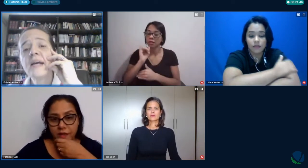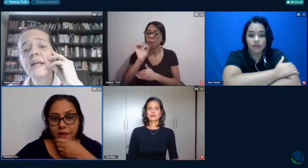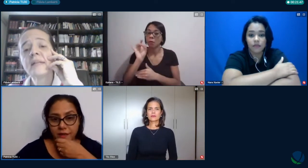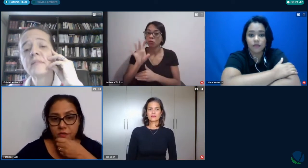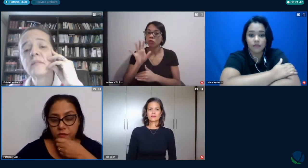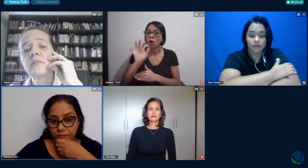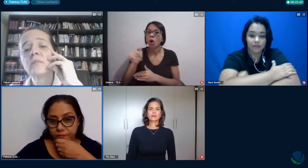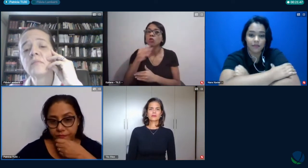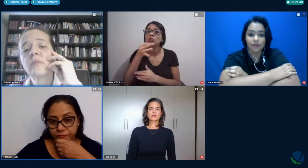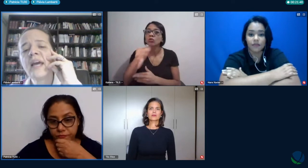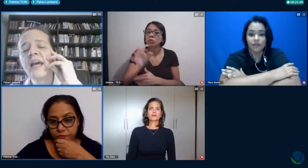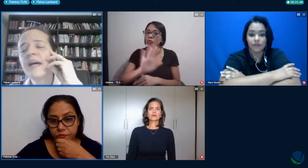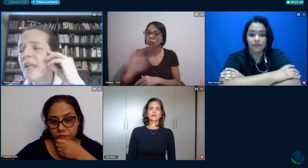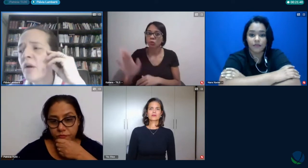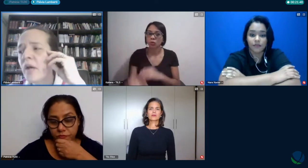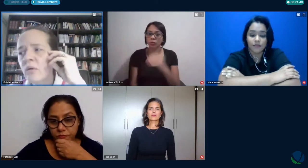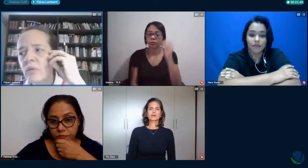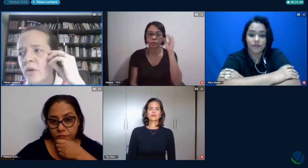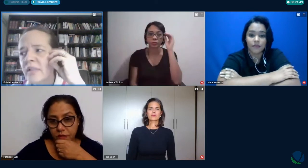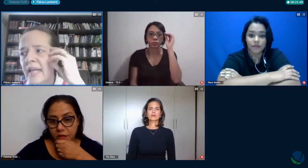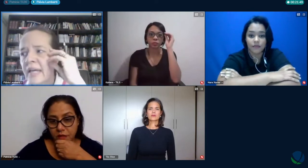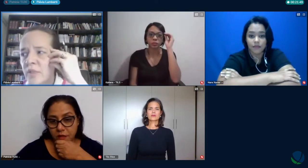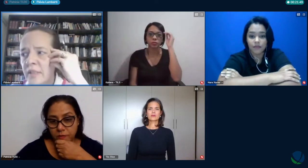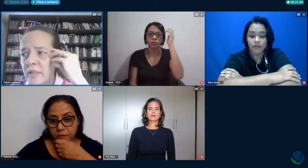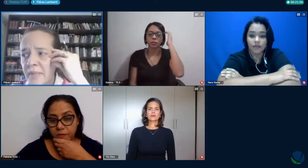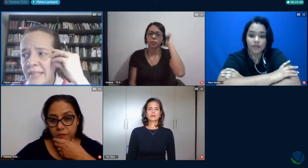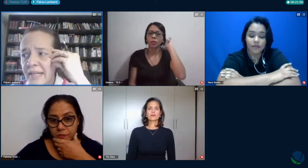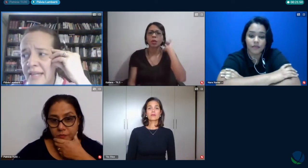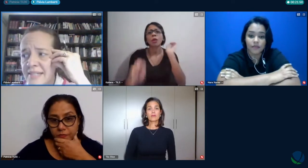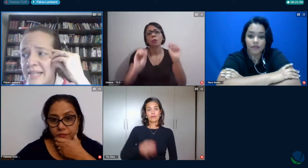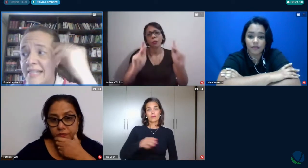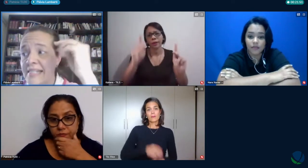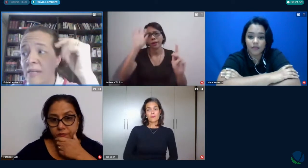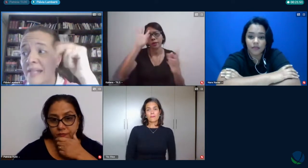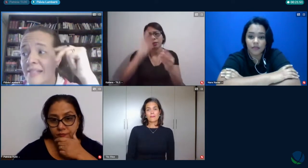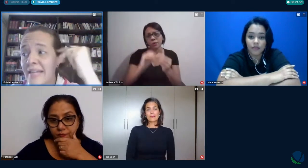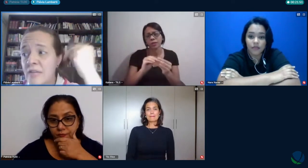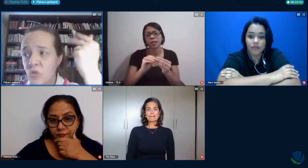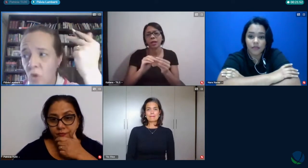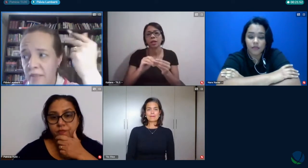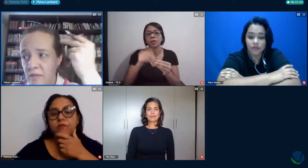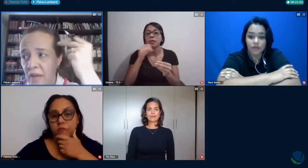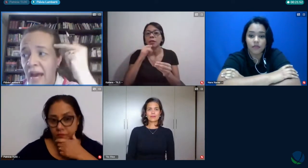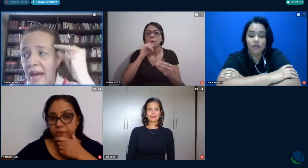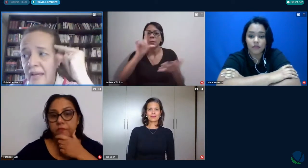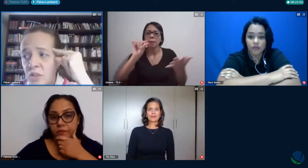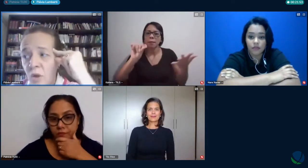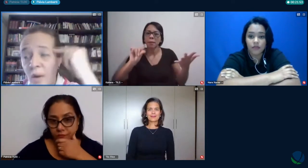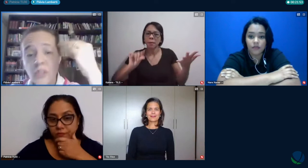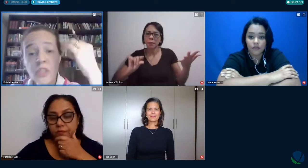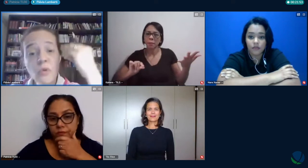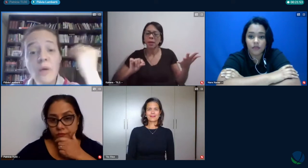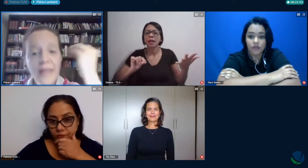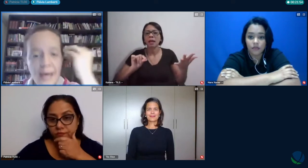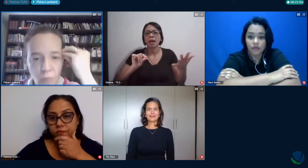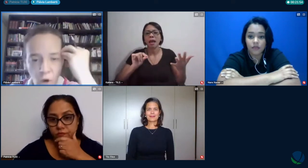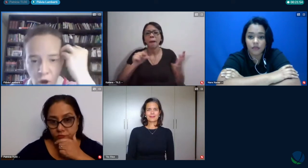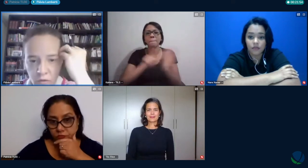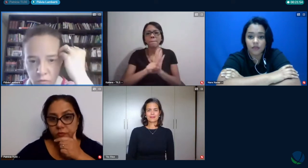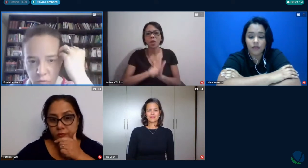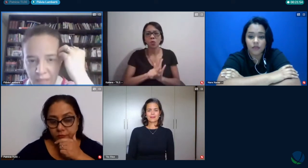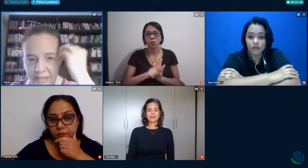te justificar isso. Não, eu entendo. E também está aqui a seleção das questões. Eu acho que, de